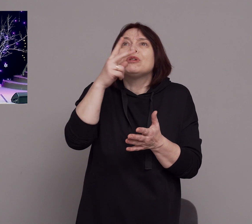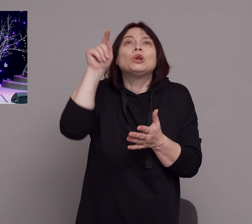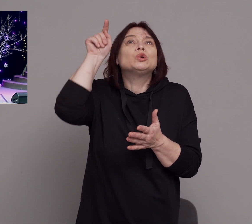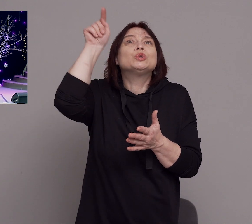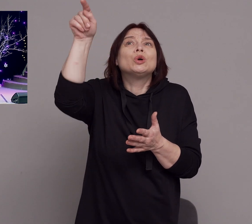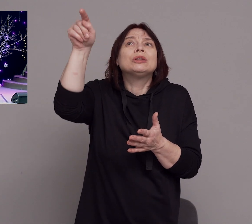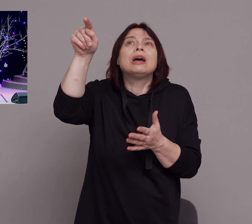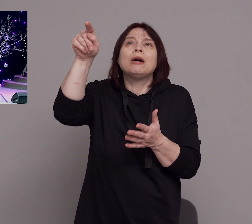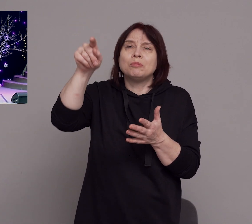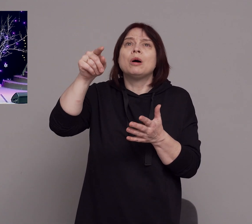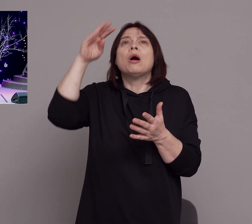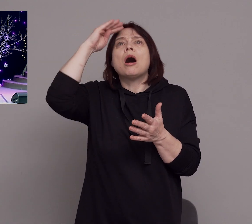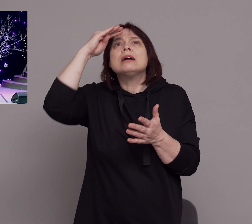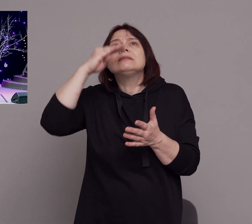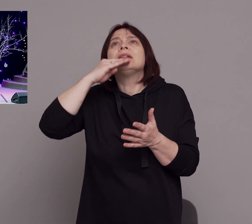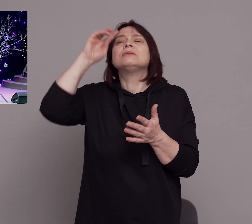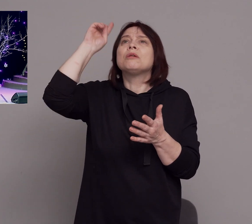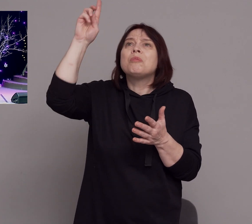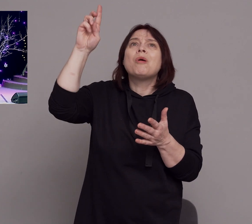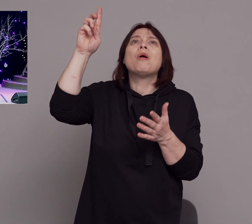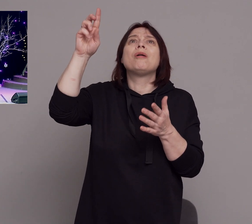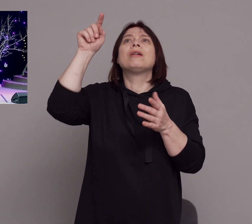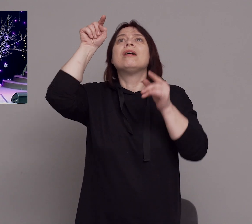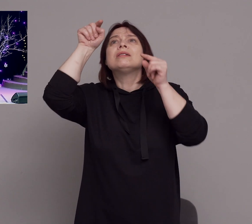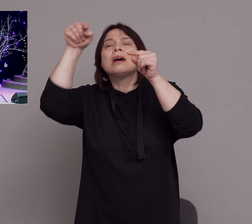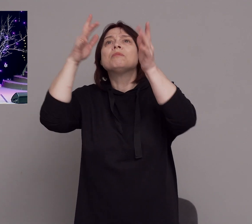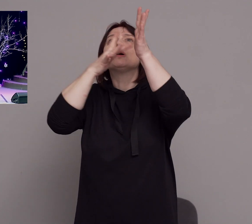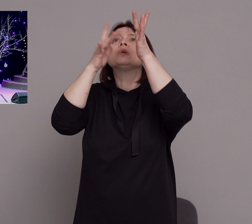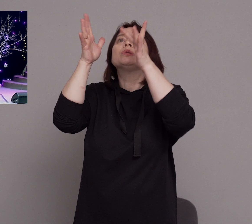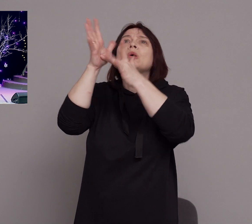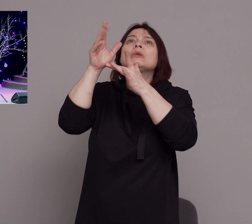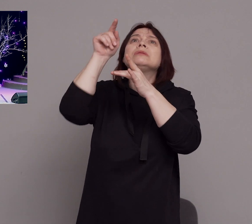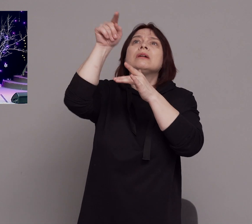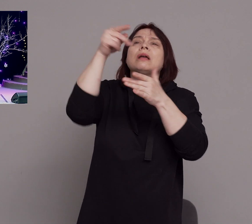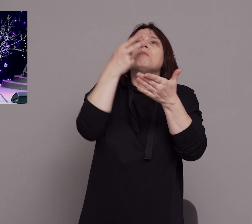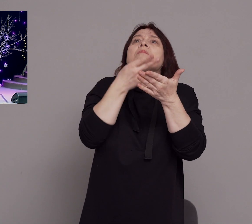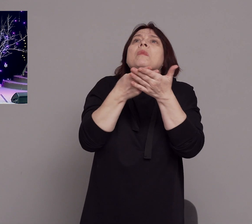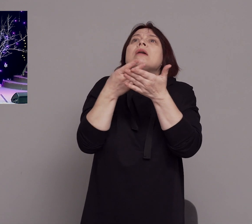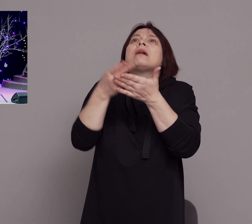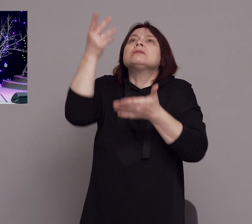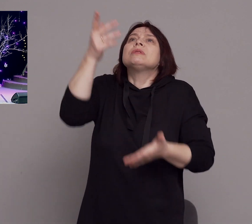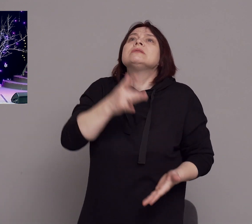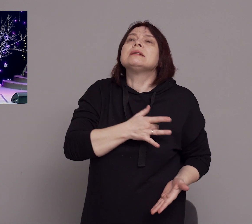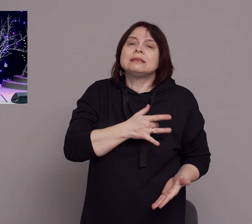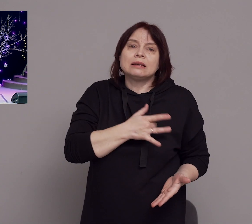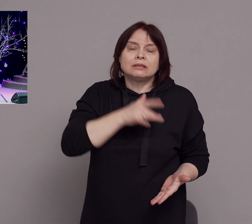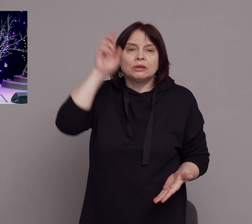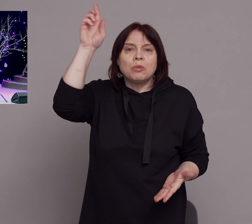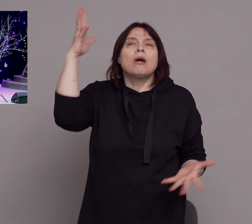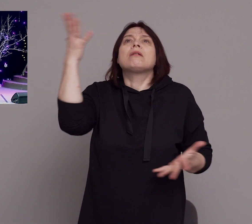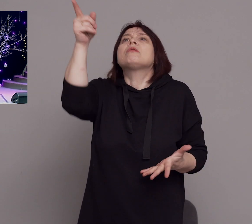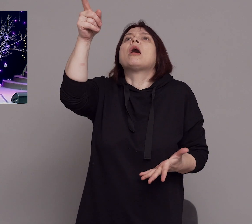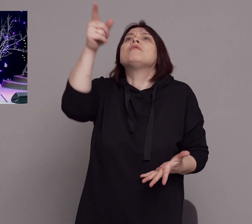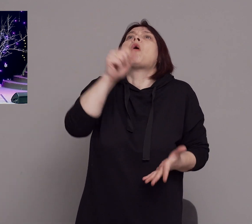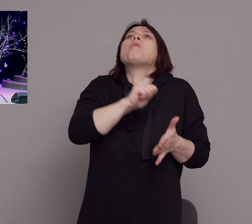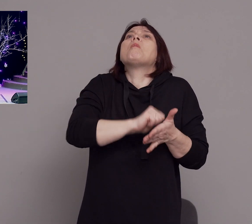то, что было за кадром. То, что было за кулисами, оно показывает нам сердце Бога, какова была мотивация Бога. И я